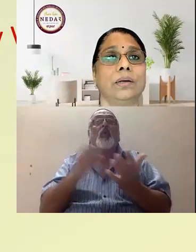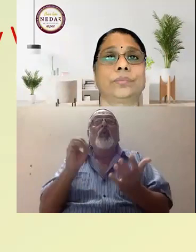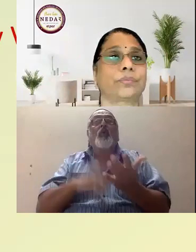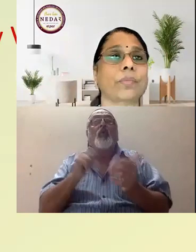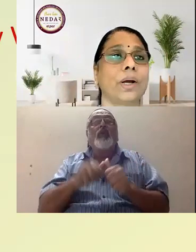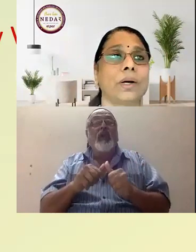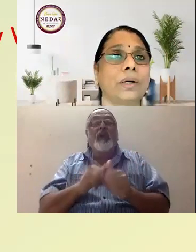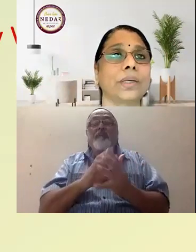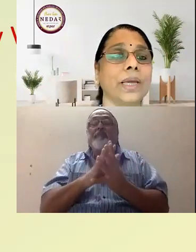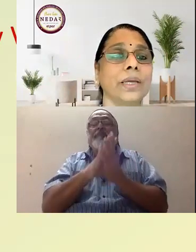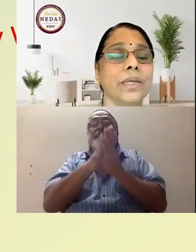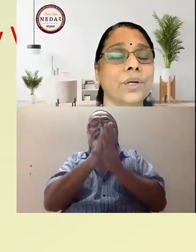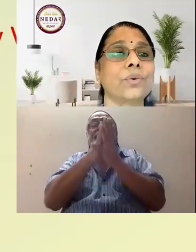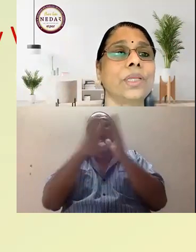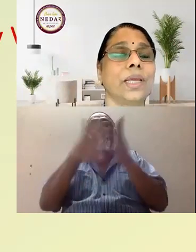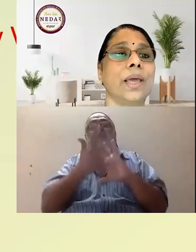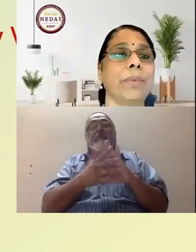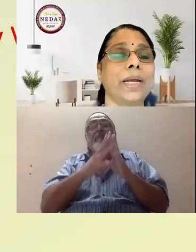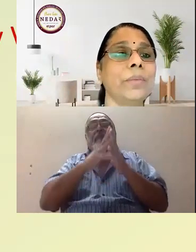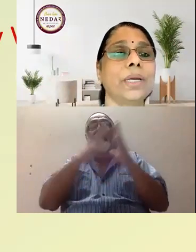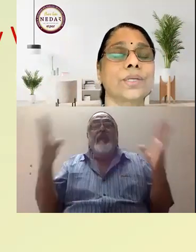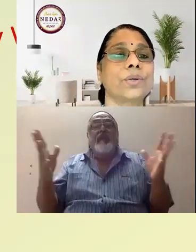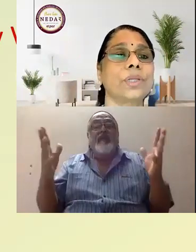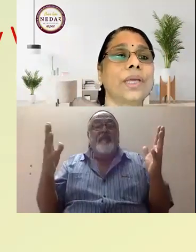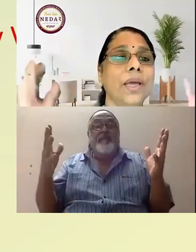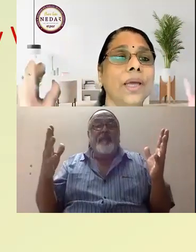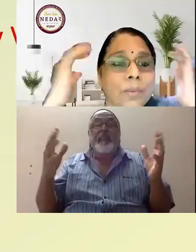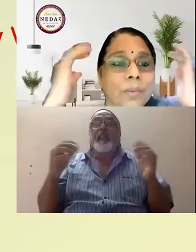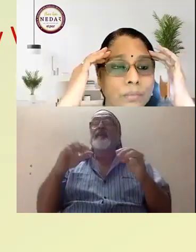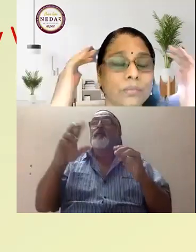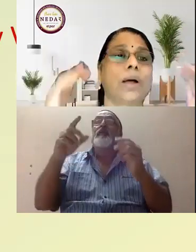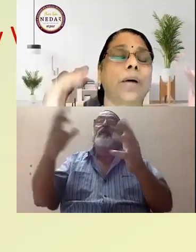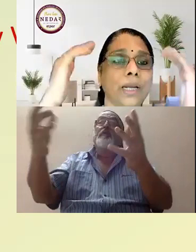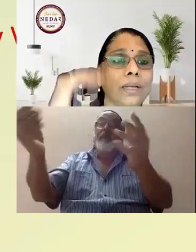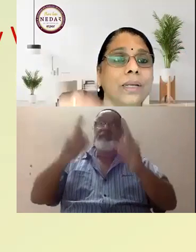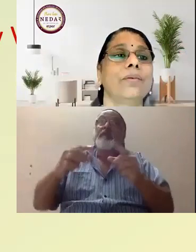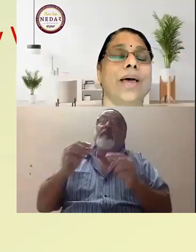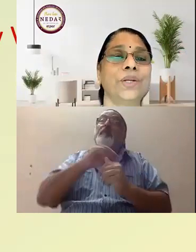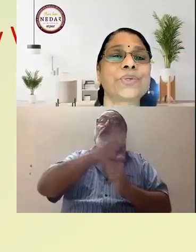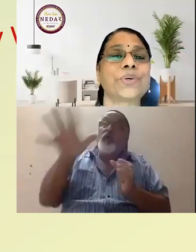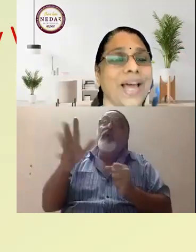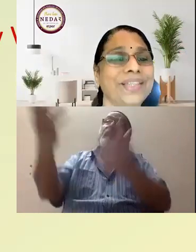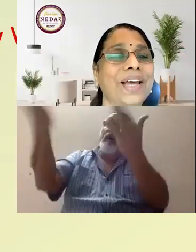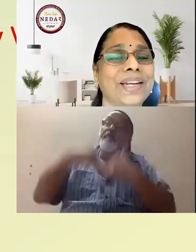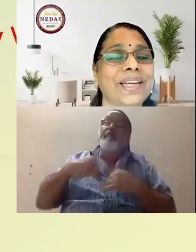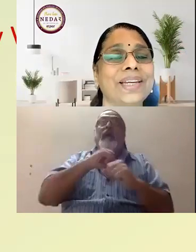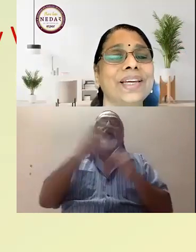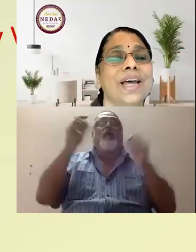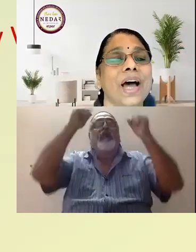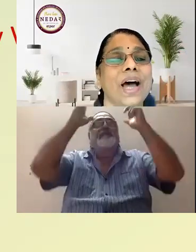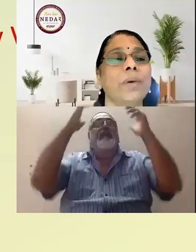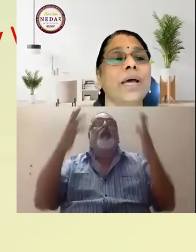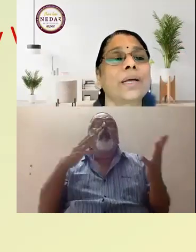एक ये की जरूरत नहीं है, पैंडेमिक की जरूरत नहीं है हमें हमारे वैल्यूज को याद दिलाने के